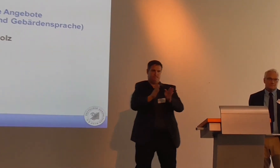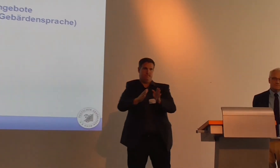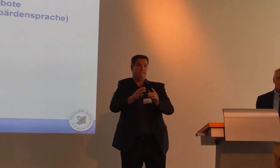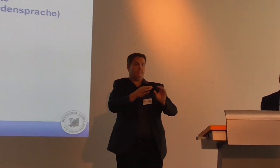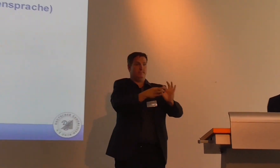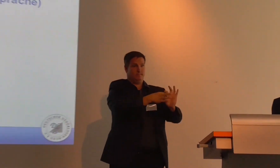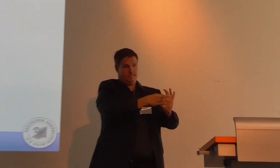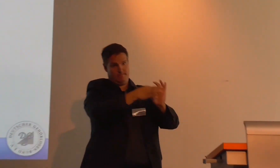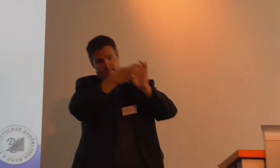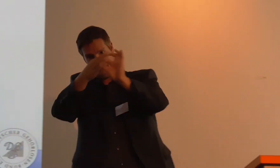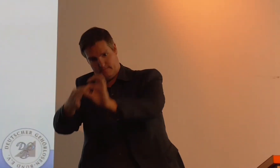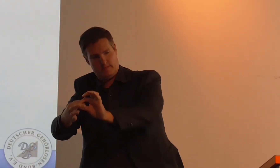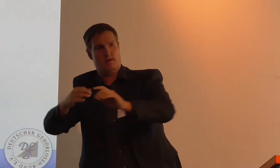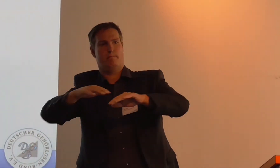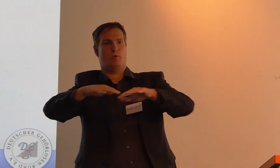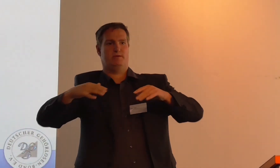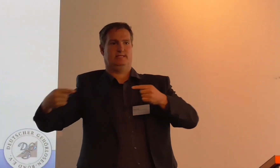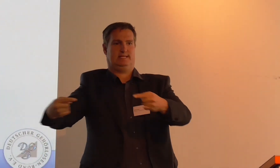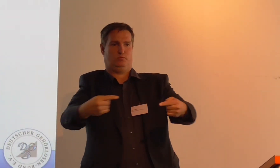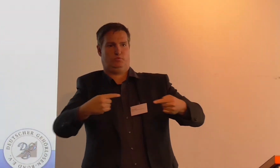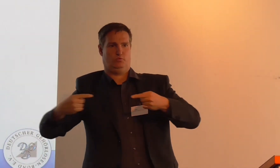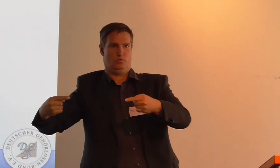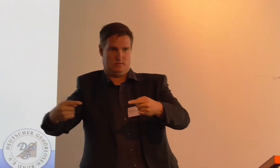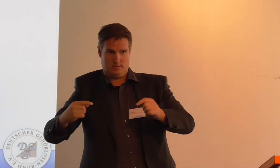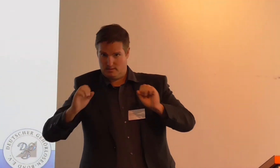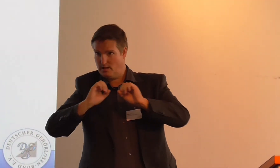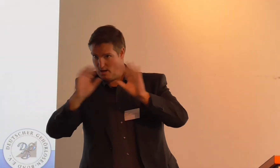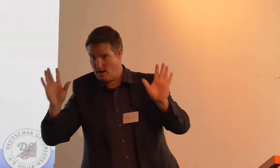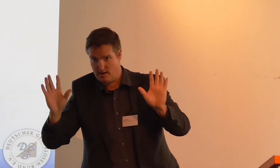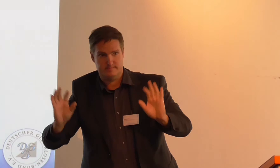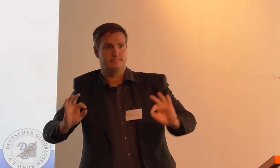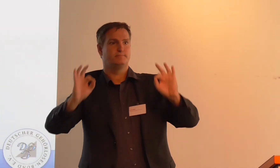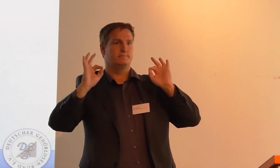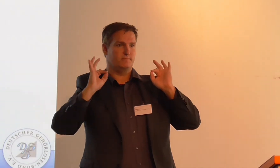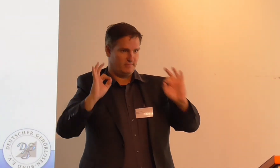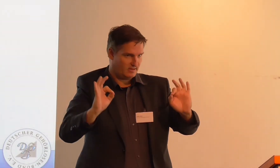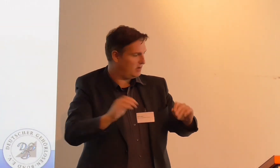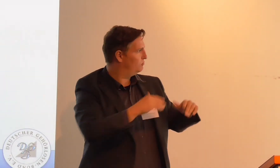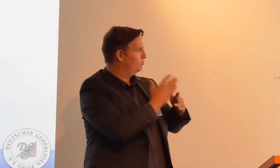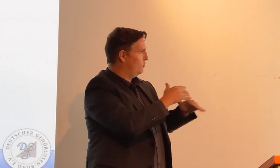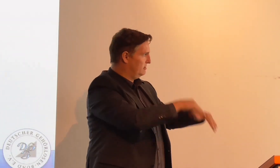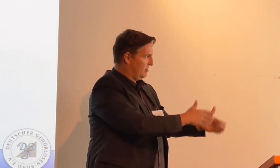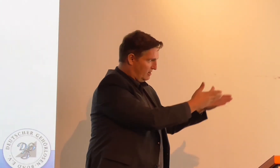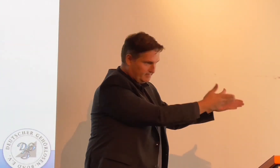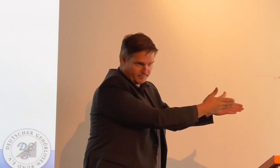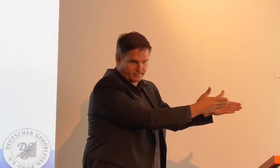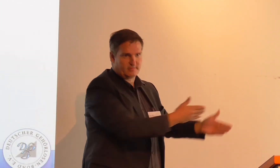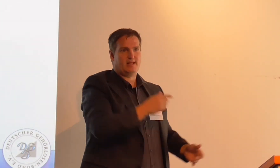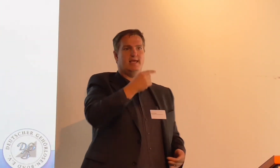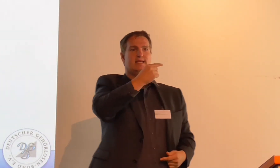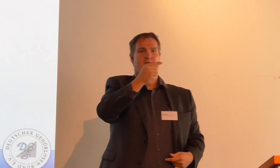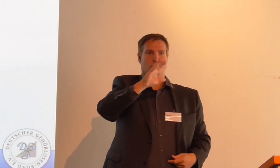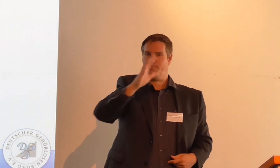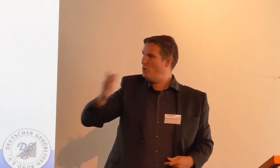Medienkrieger und jeder Redner. Wir haben es da etwas einfacher im ZDF. Wir werden in einer